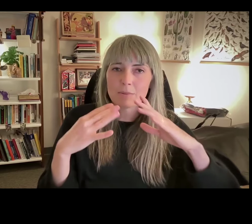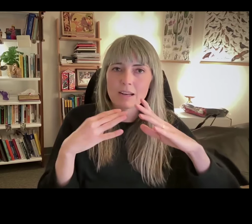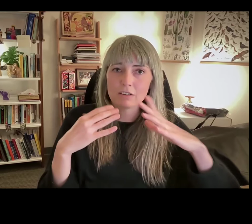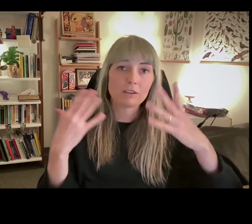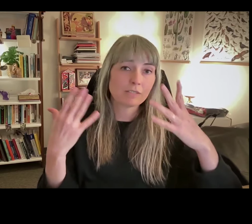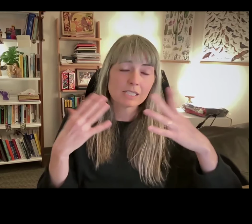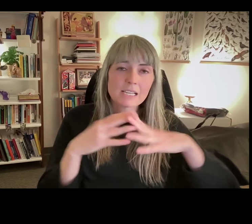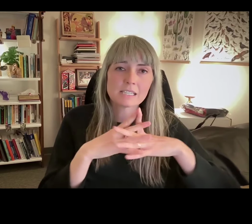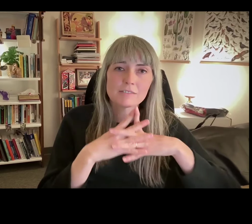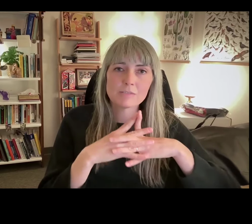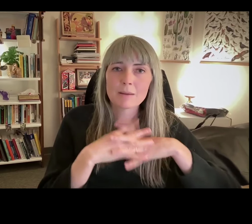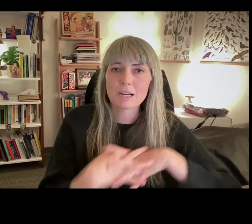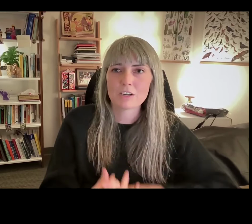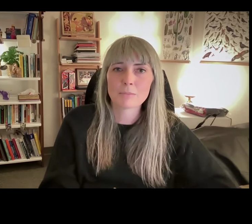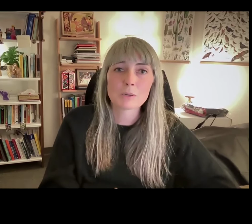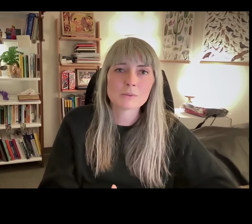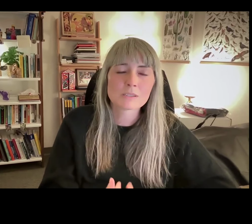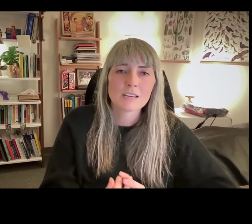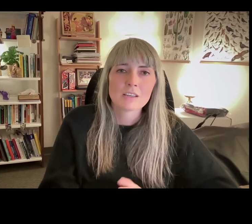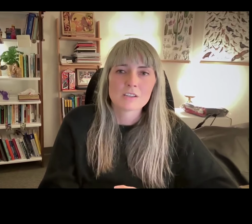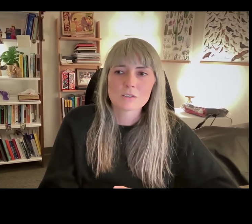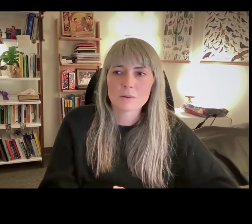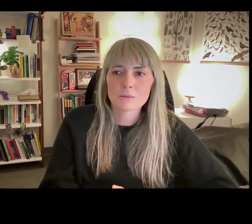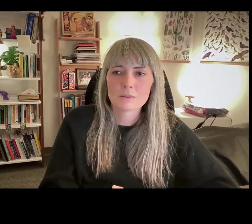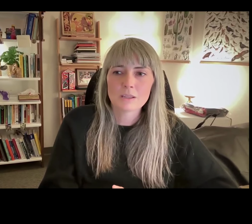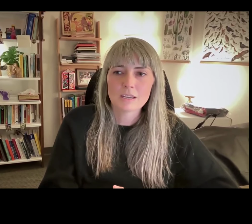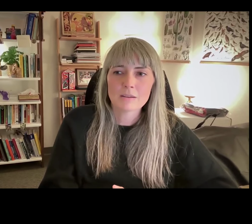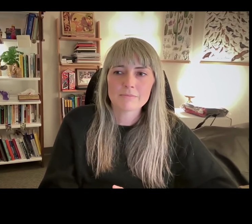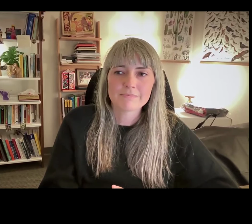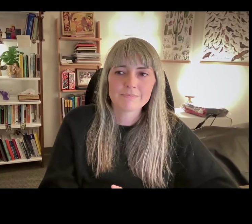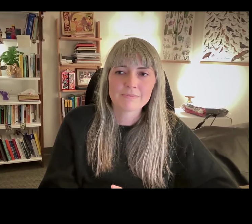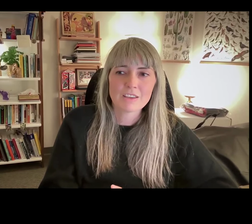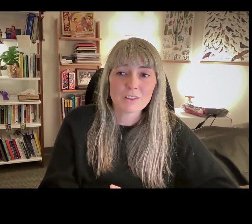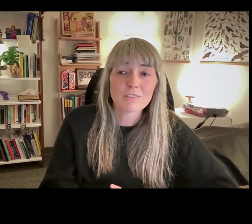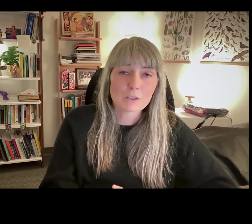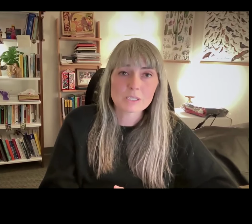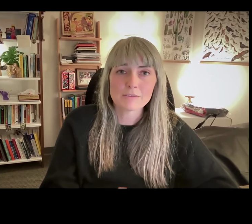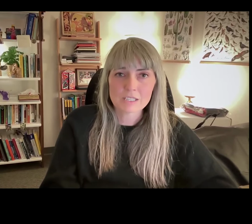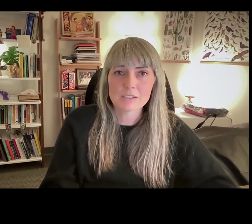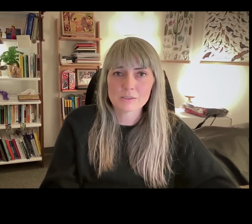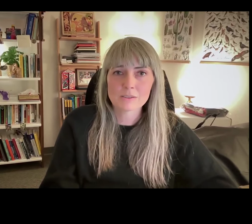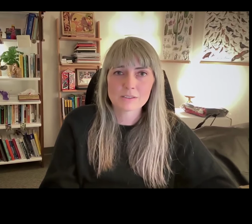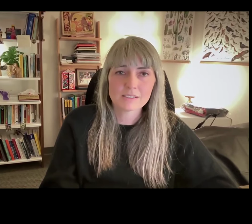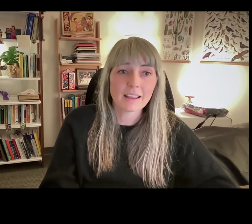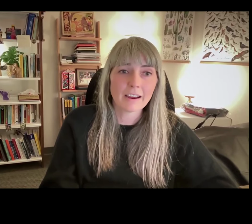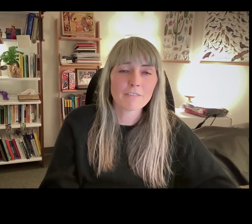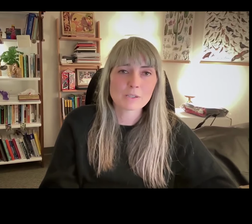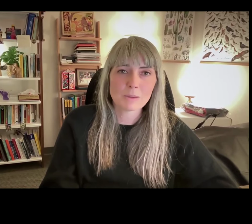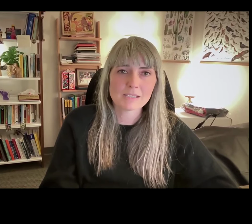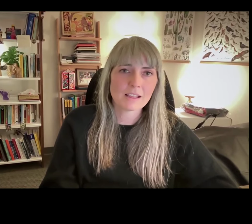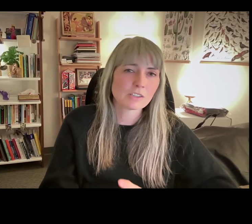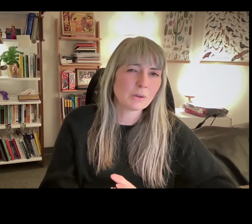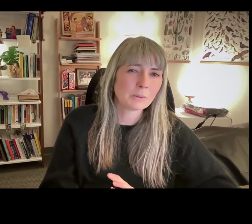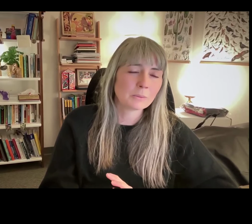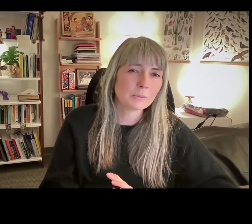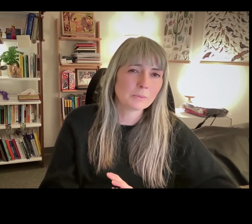viaja por conducción de de sus huesos. Entonces, no solamente por el canal del oído, sino